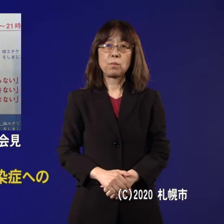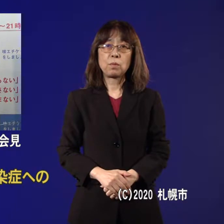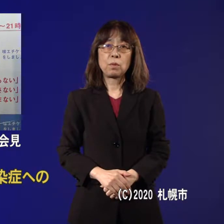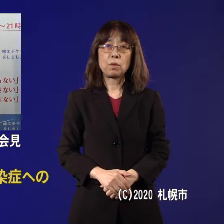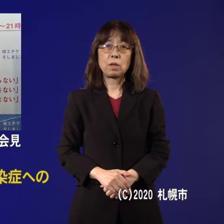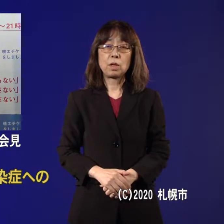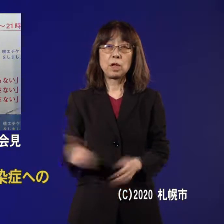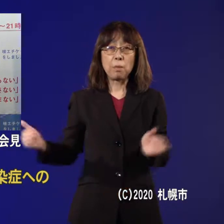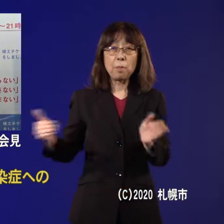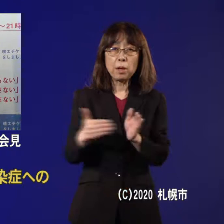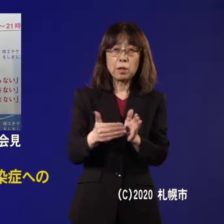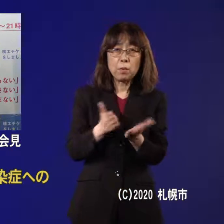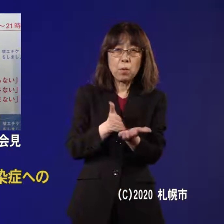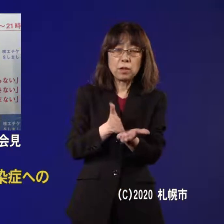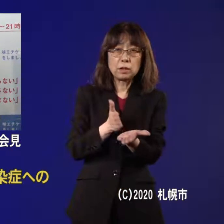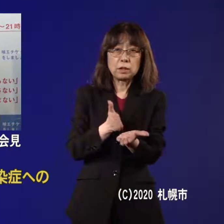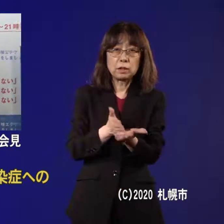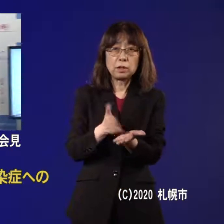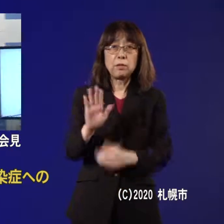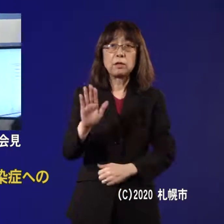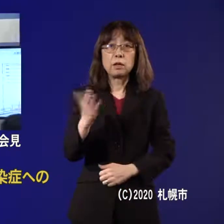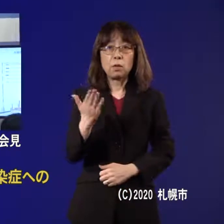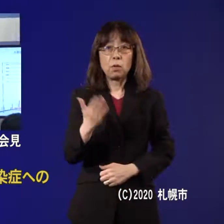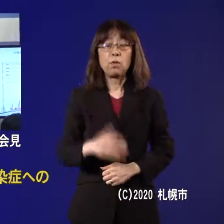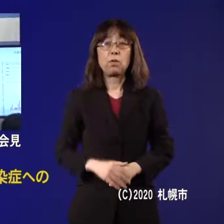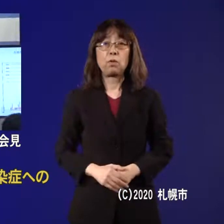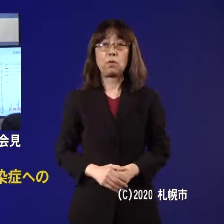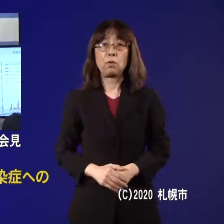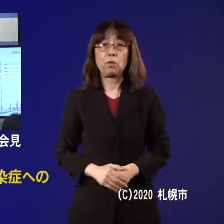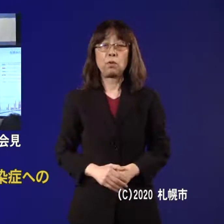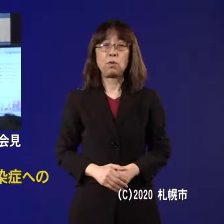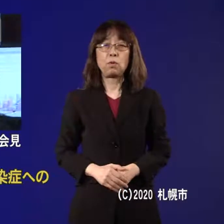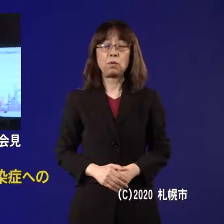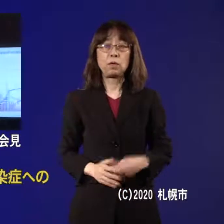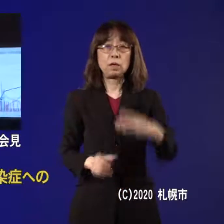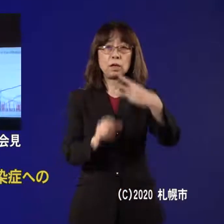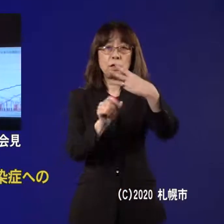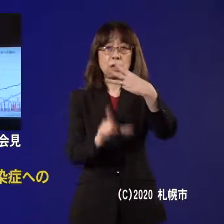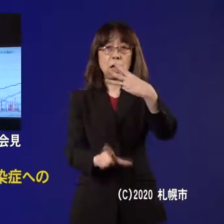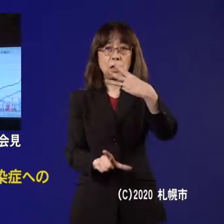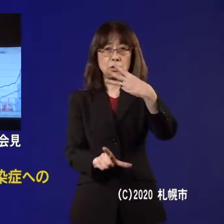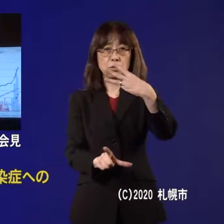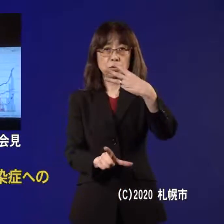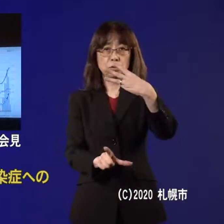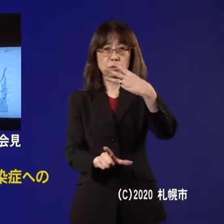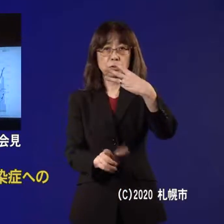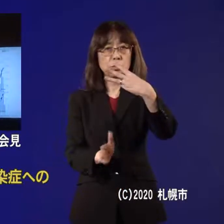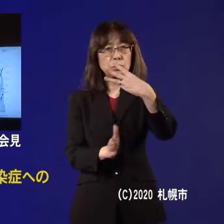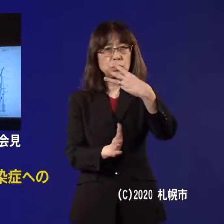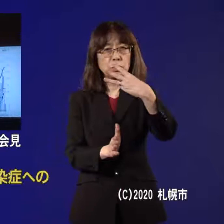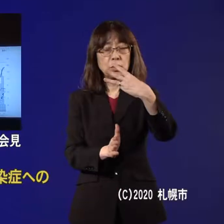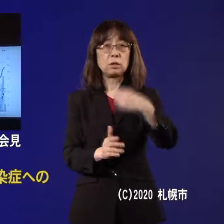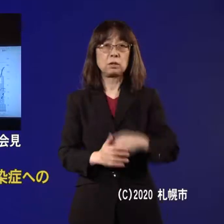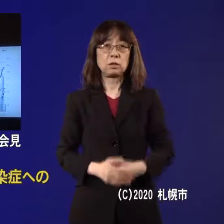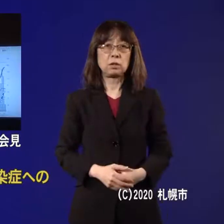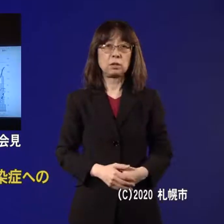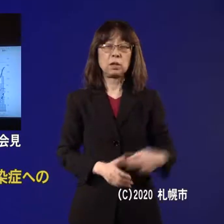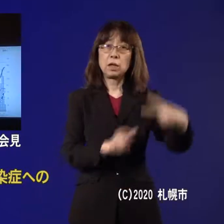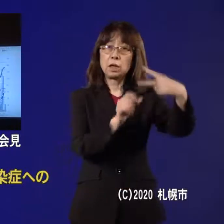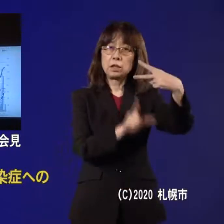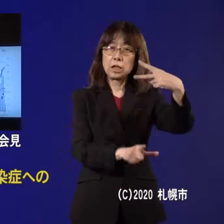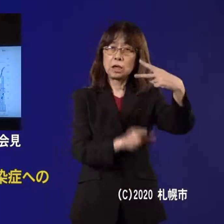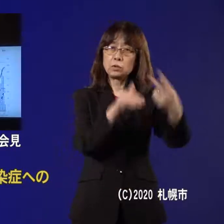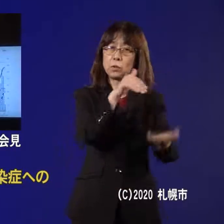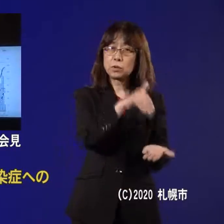これまでもお話をしてきておりますけれども、3月にですね、2月の末